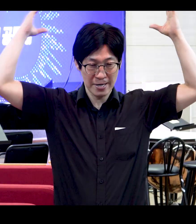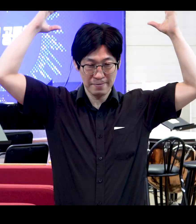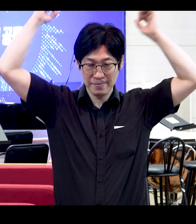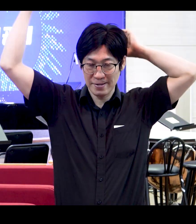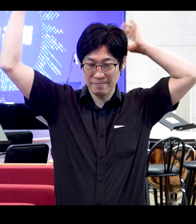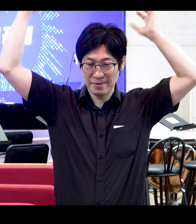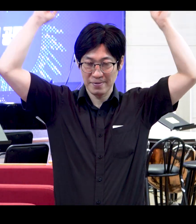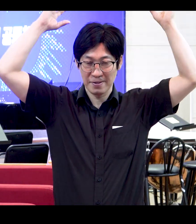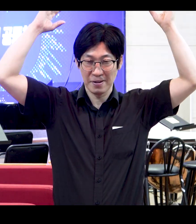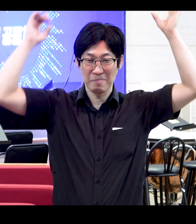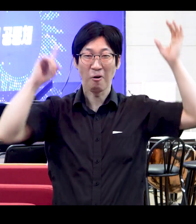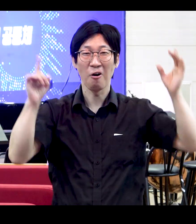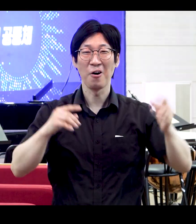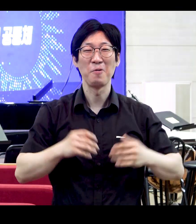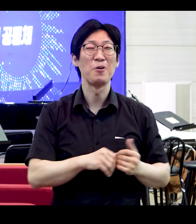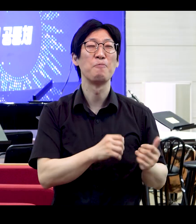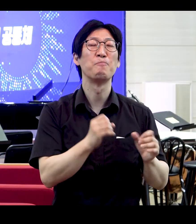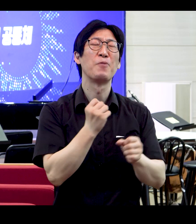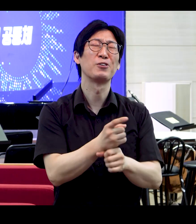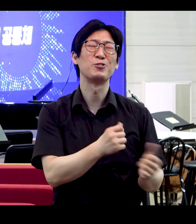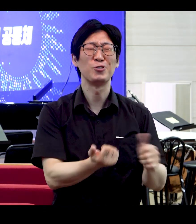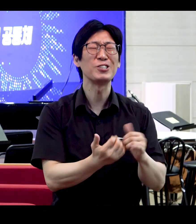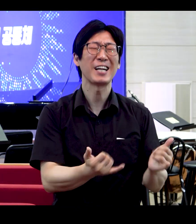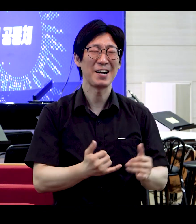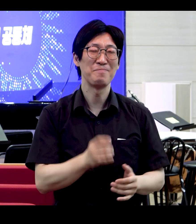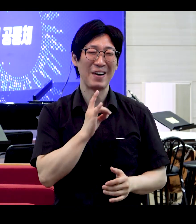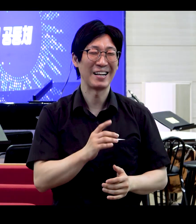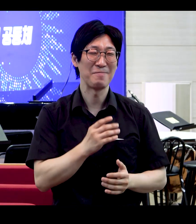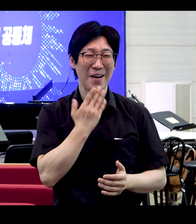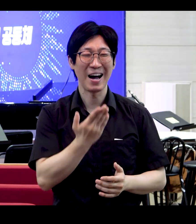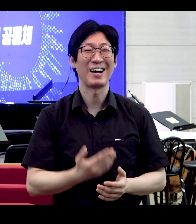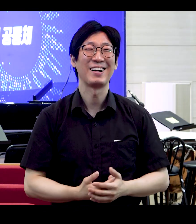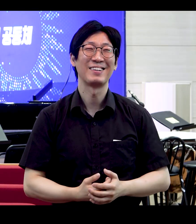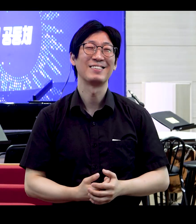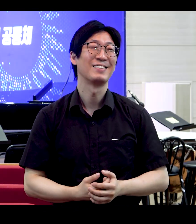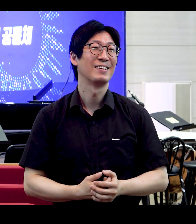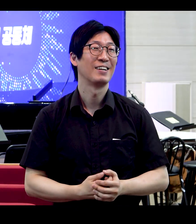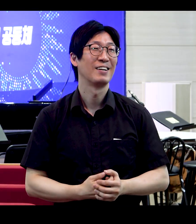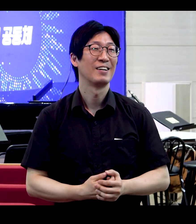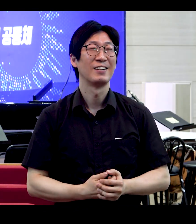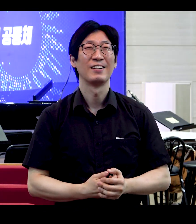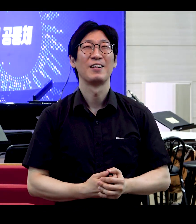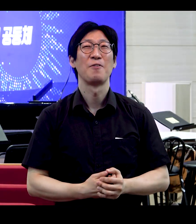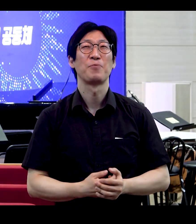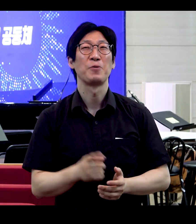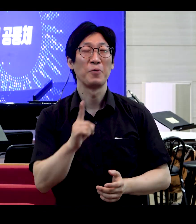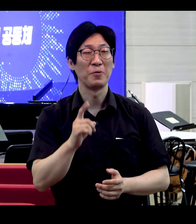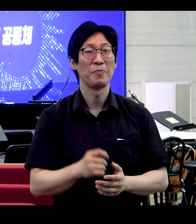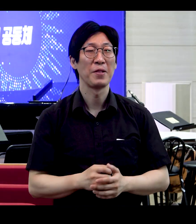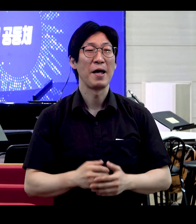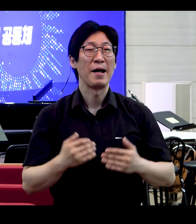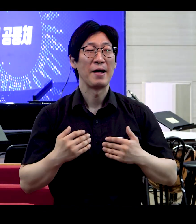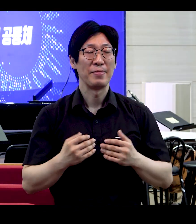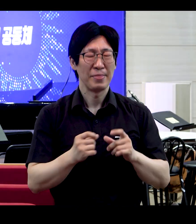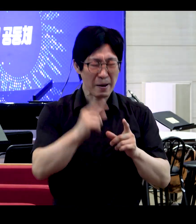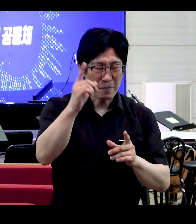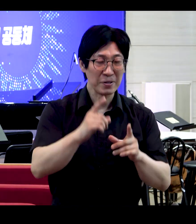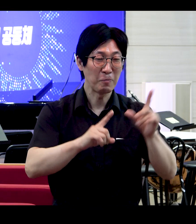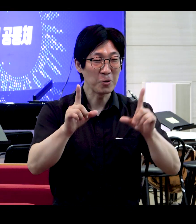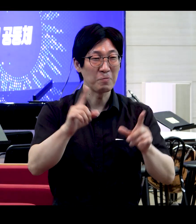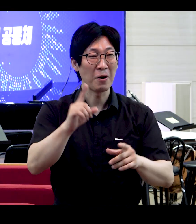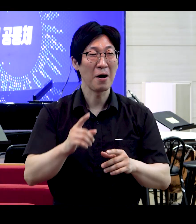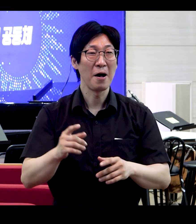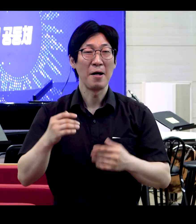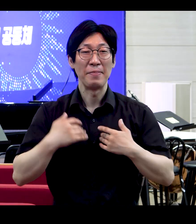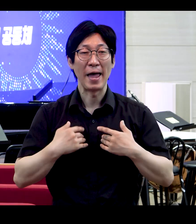거의 이 세상 사람이 아니죠. 그런 경우는 거의 없어요. 정말 오히려 정말 대부분 뭐냐? 내